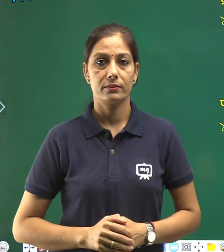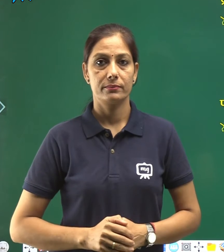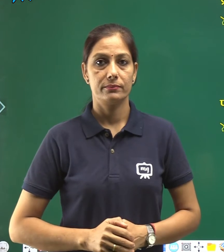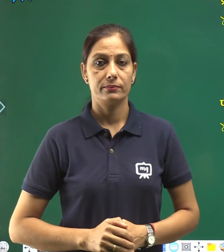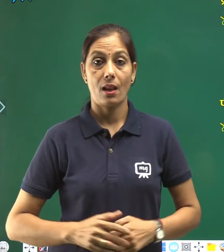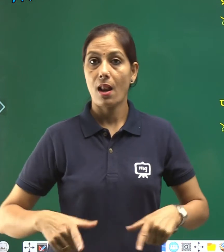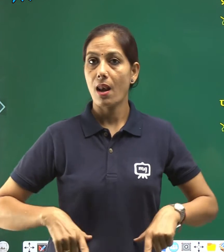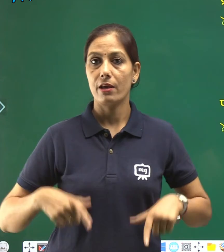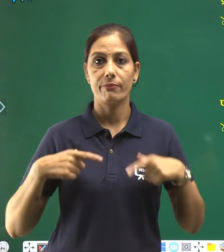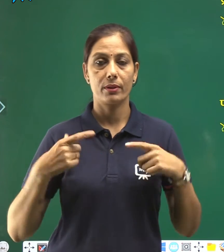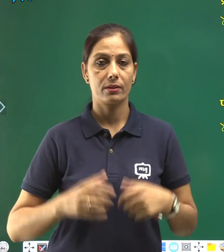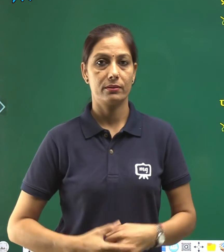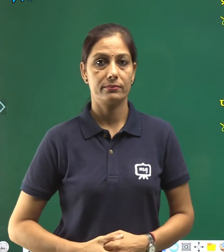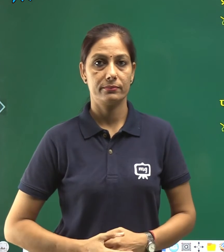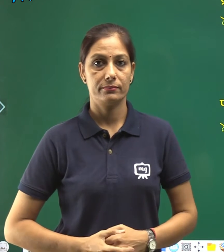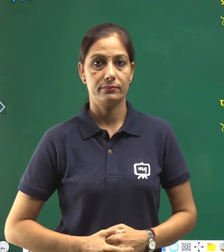जीवन में